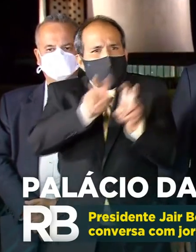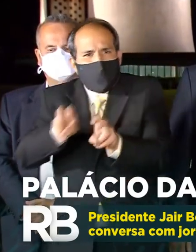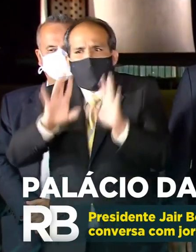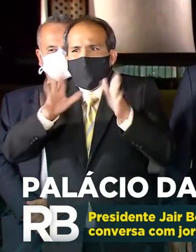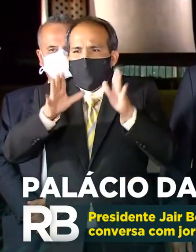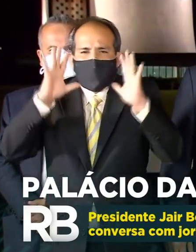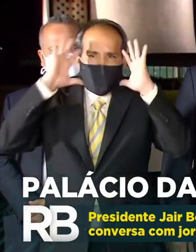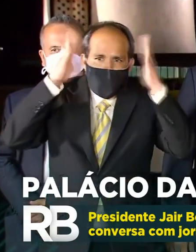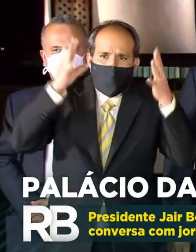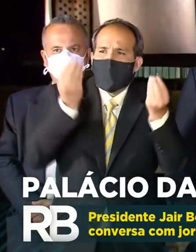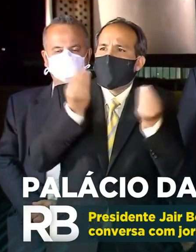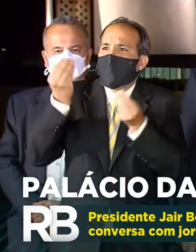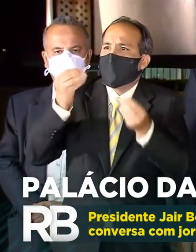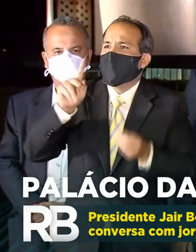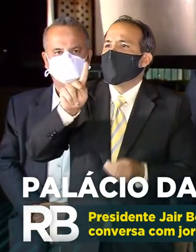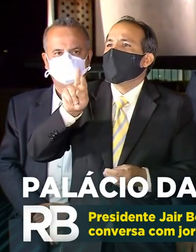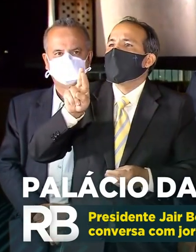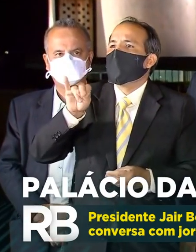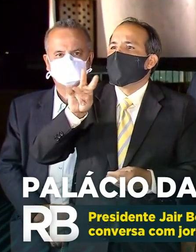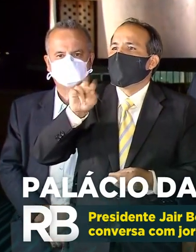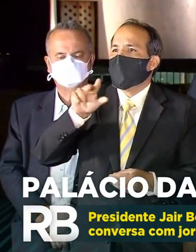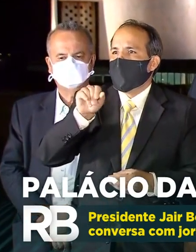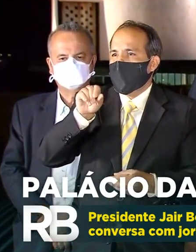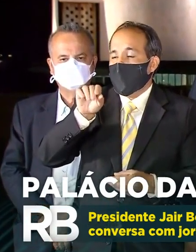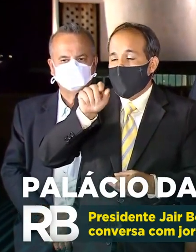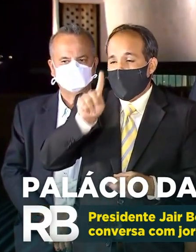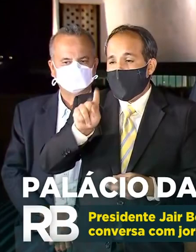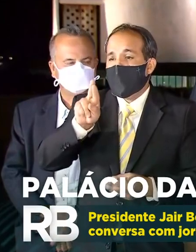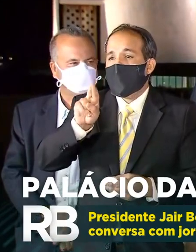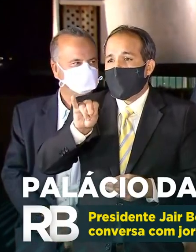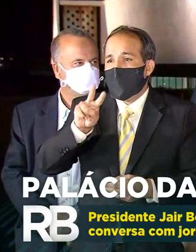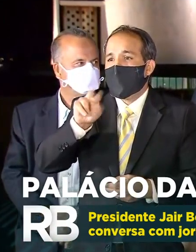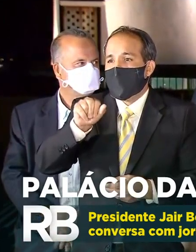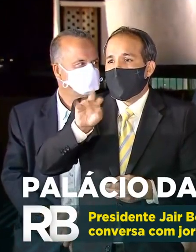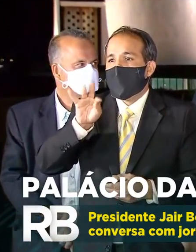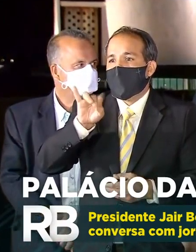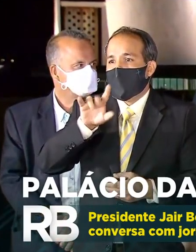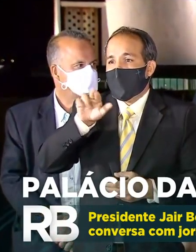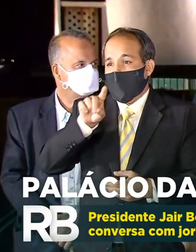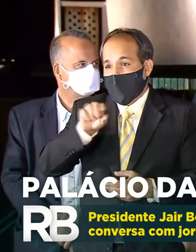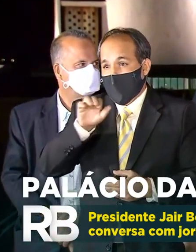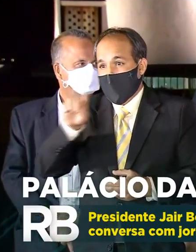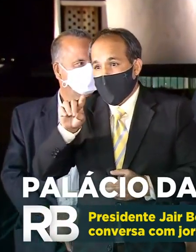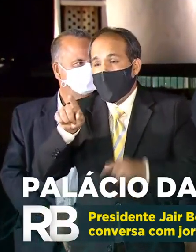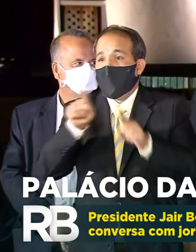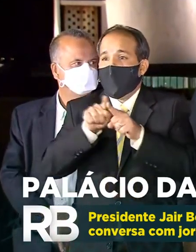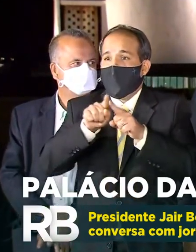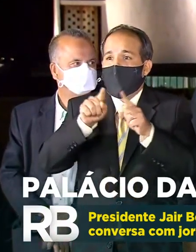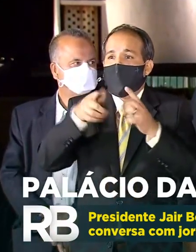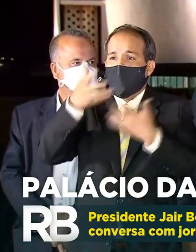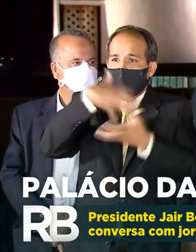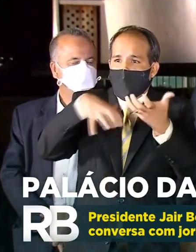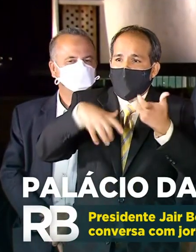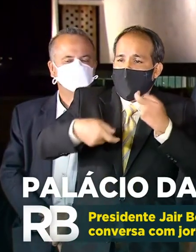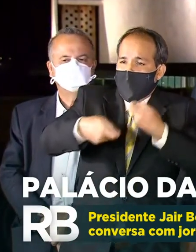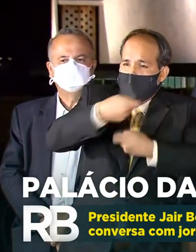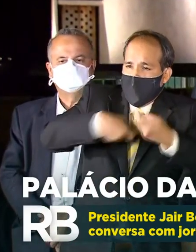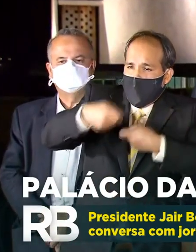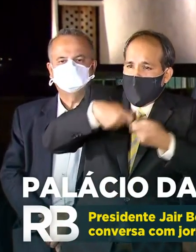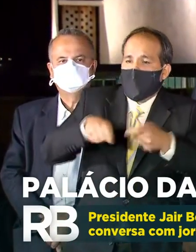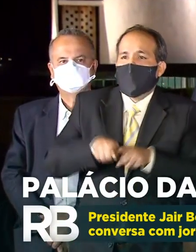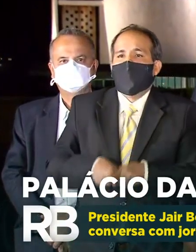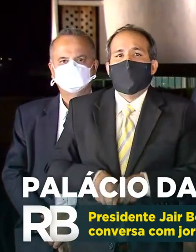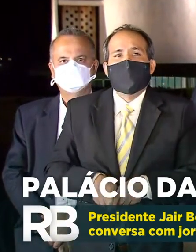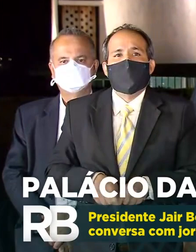como privatizações, outras reformas, como a administrativa, e